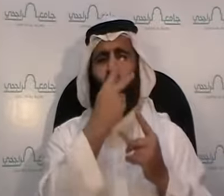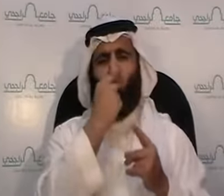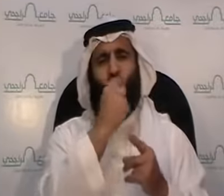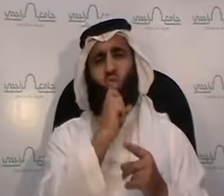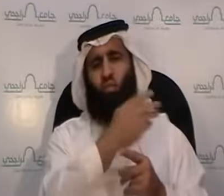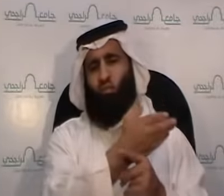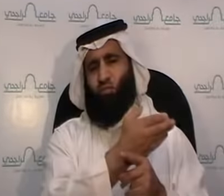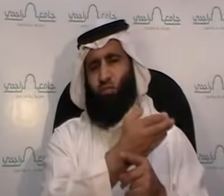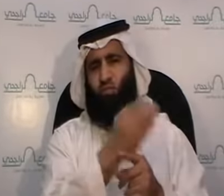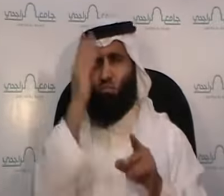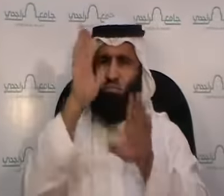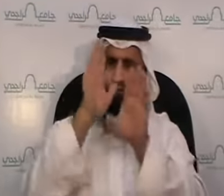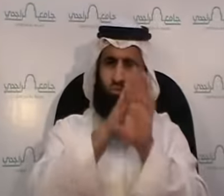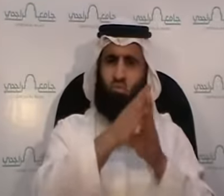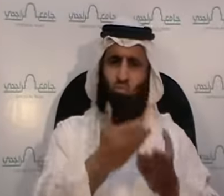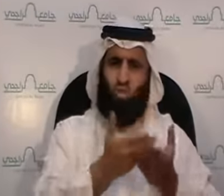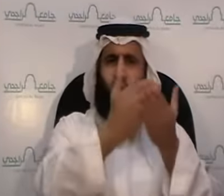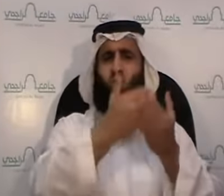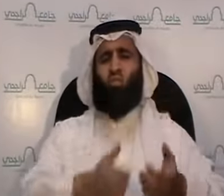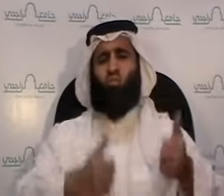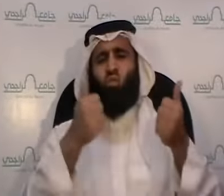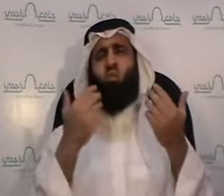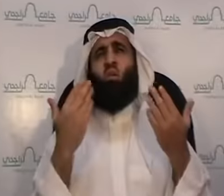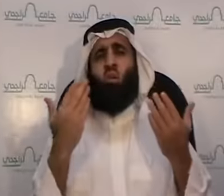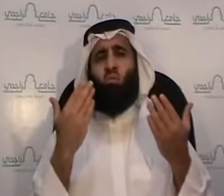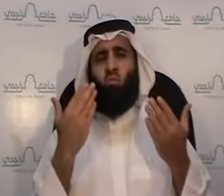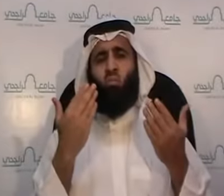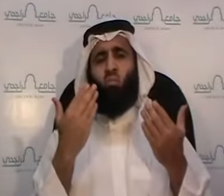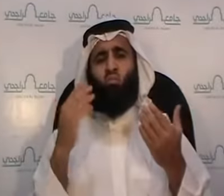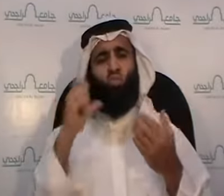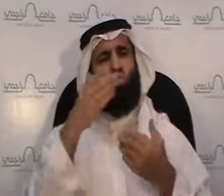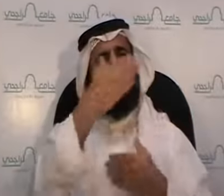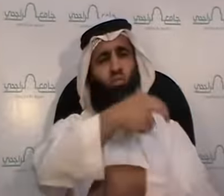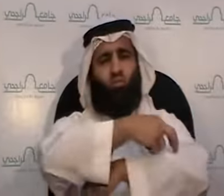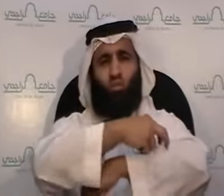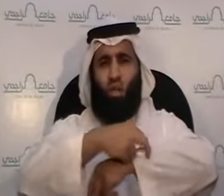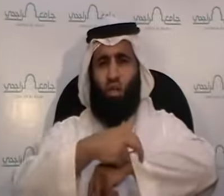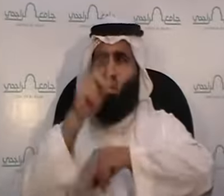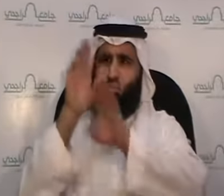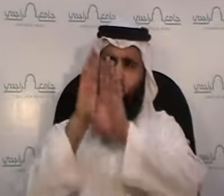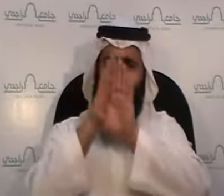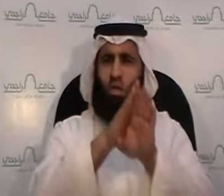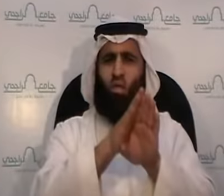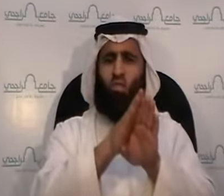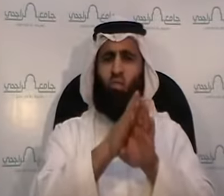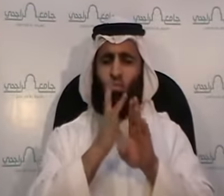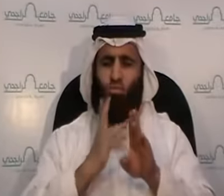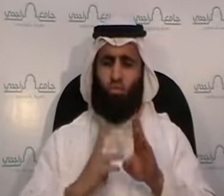ضعفاء فقوهم، اللهم إنهم فقراء فأغنهم، اللهم اخصص من بينهم إخواننا